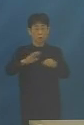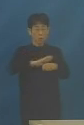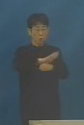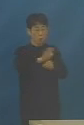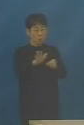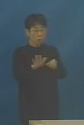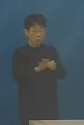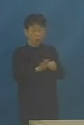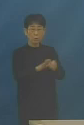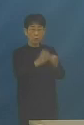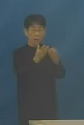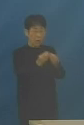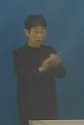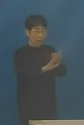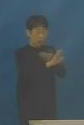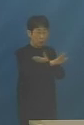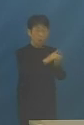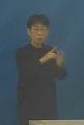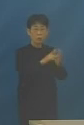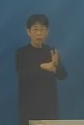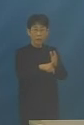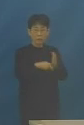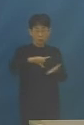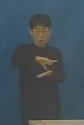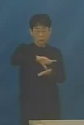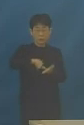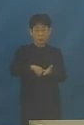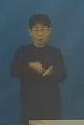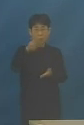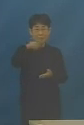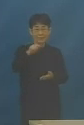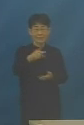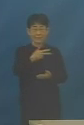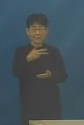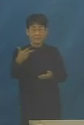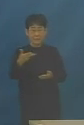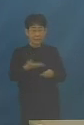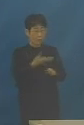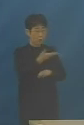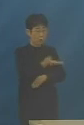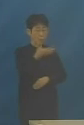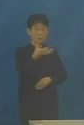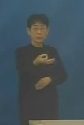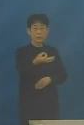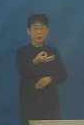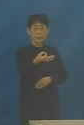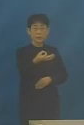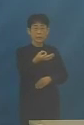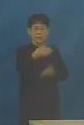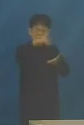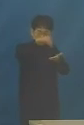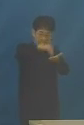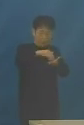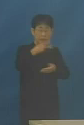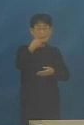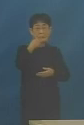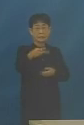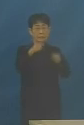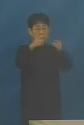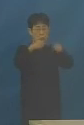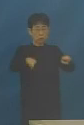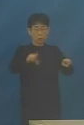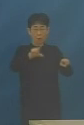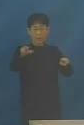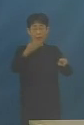くる地方創生臨時交付金これを最低限2兆円以上増額をしていただき